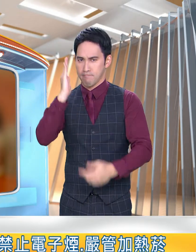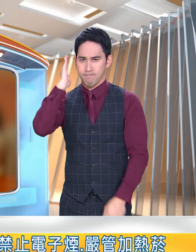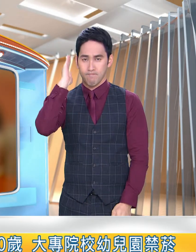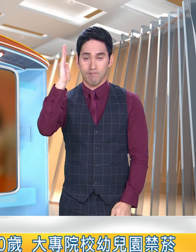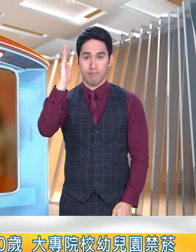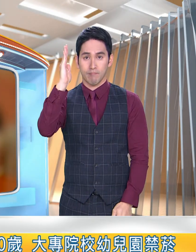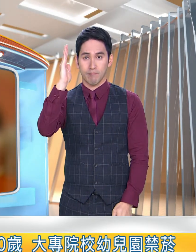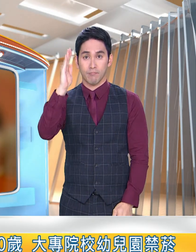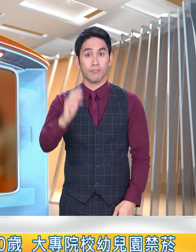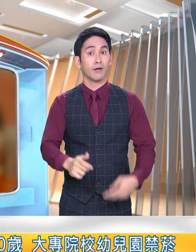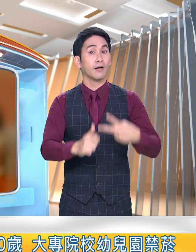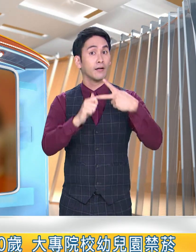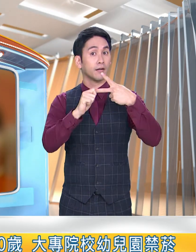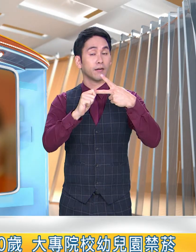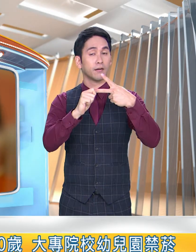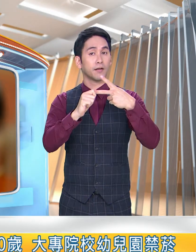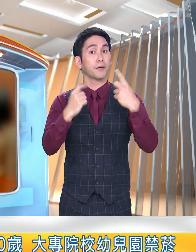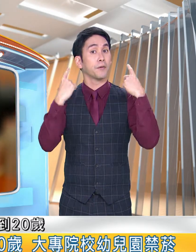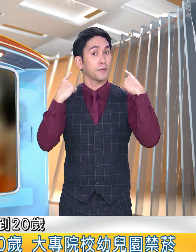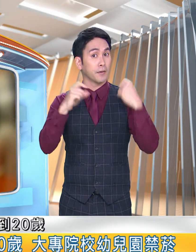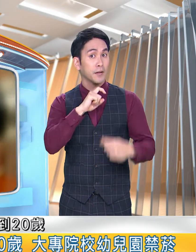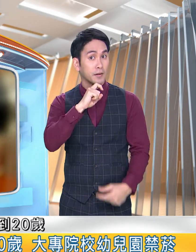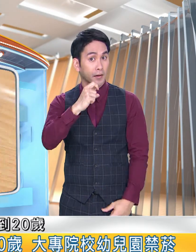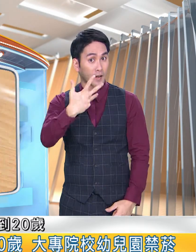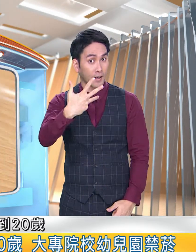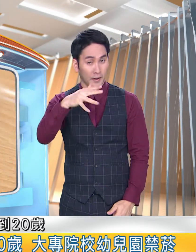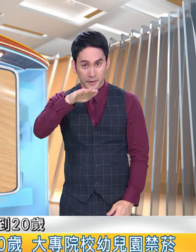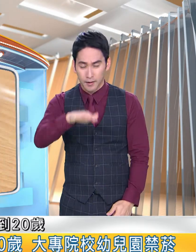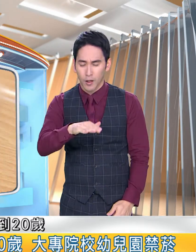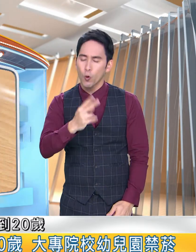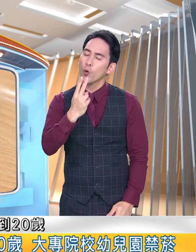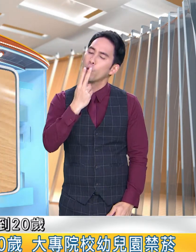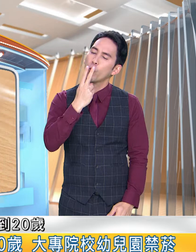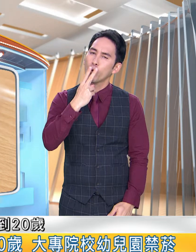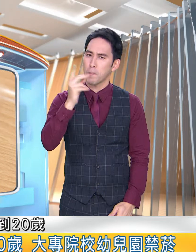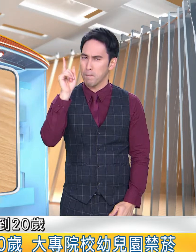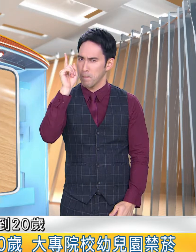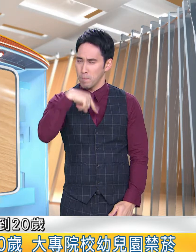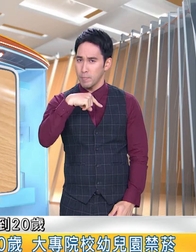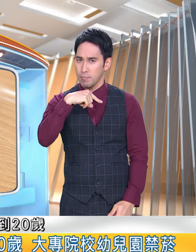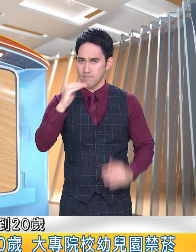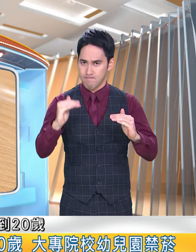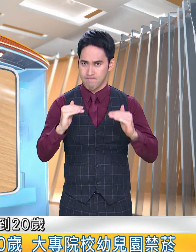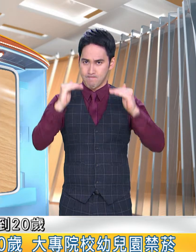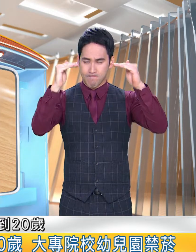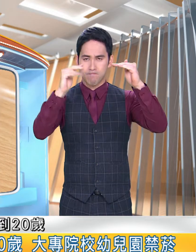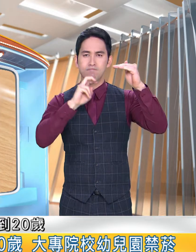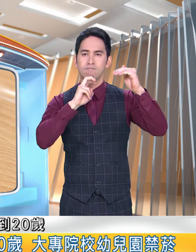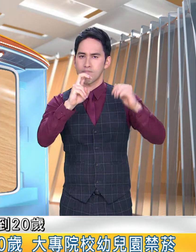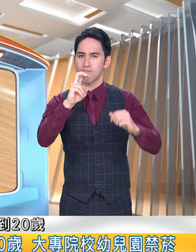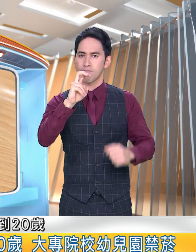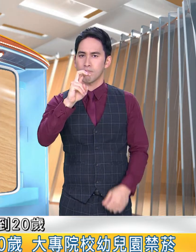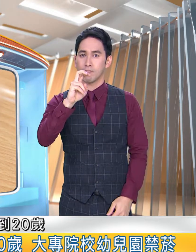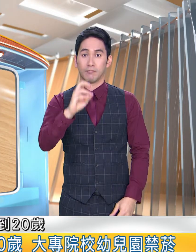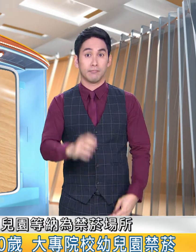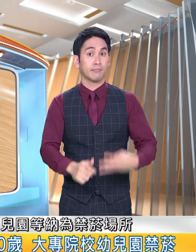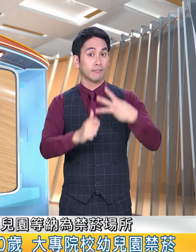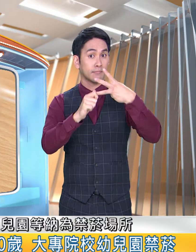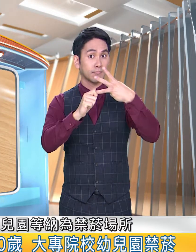时把禁烟的年龄从现行18岁提高到20岁，并且